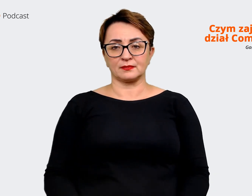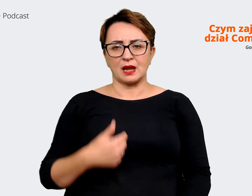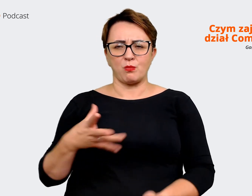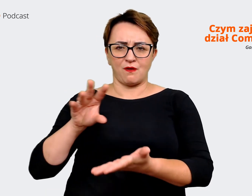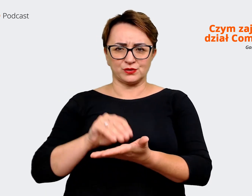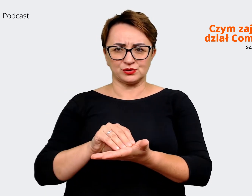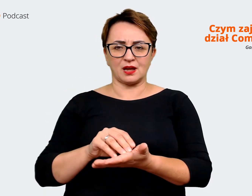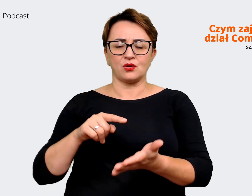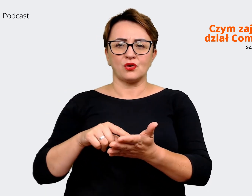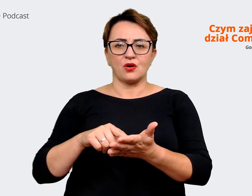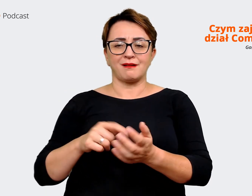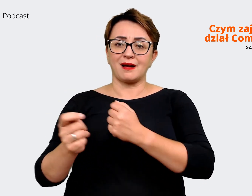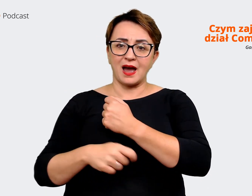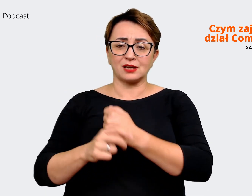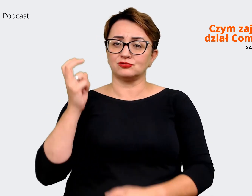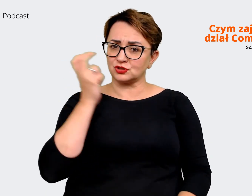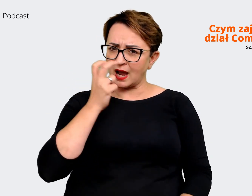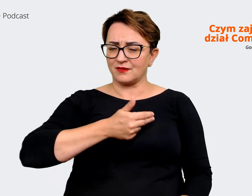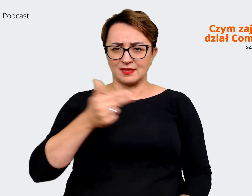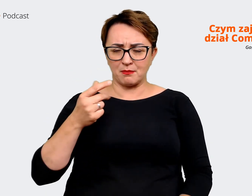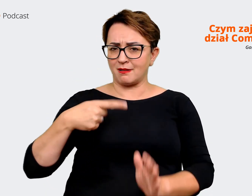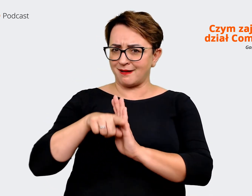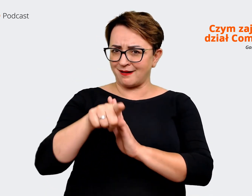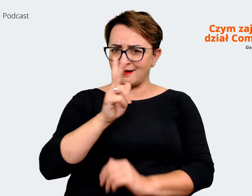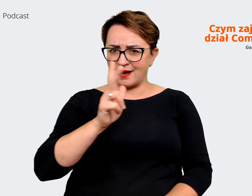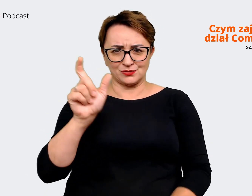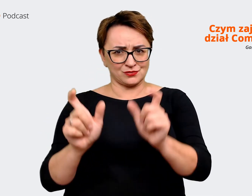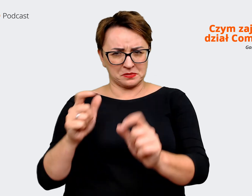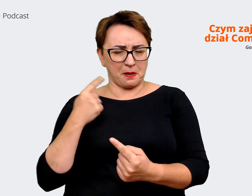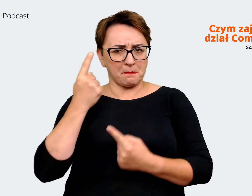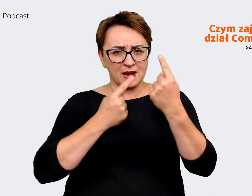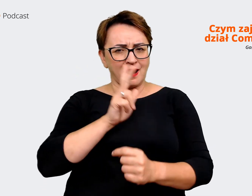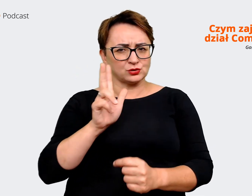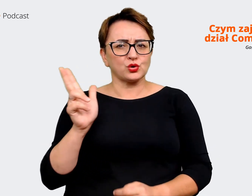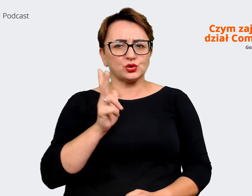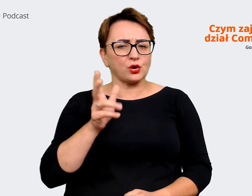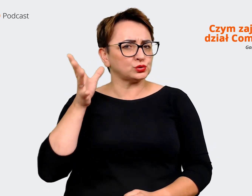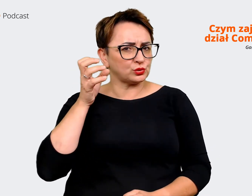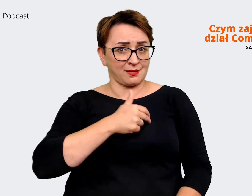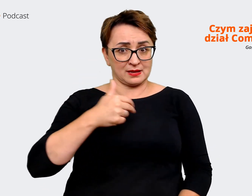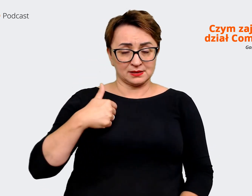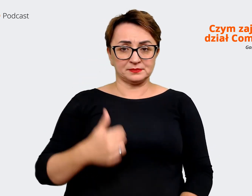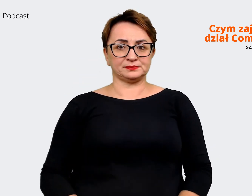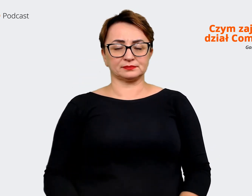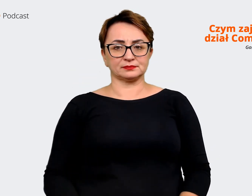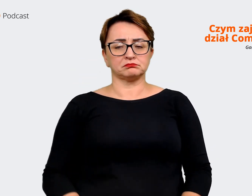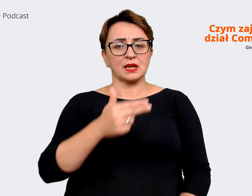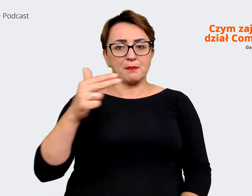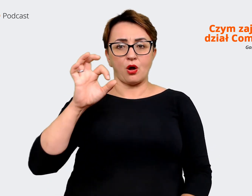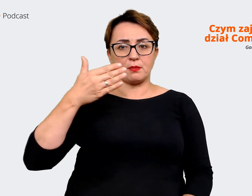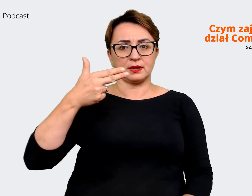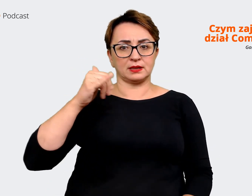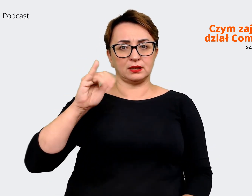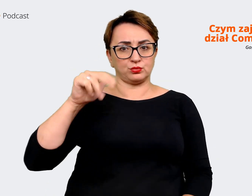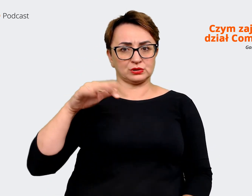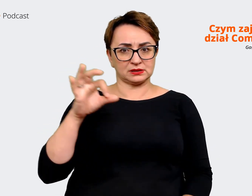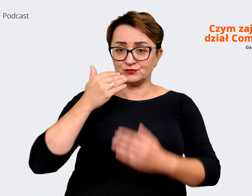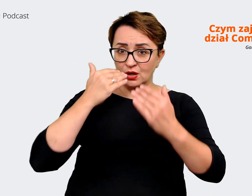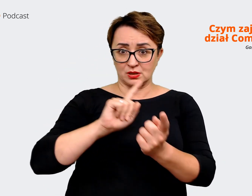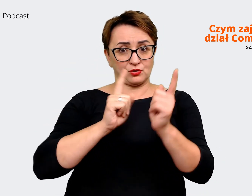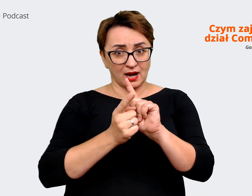wpisze, to nam się pojawi. No to zapewne prawda, jasne, że tak. Łukasz, bardzo ci dziękuję za spotkanie, za to, że opowiedziałeś właśnie